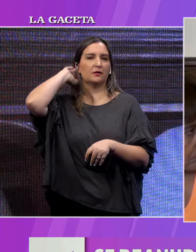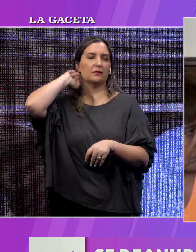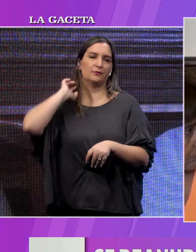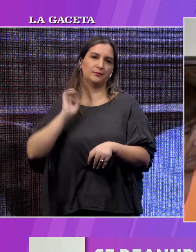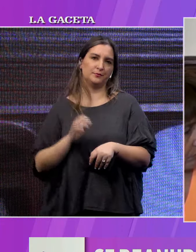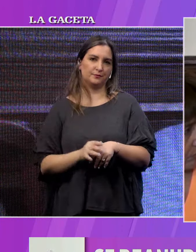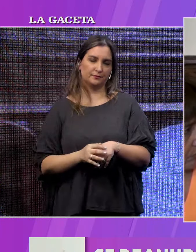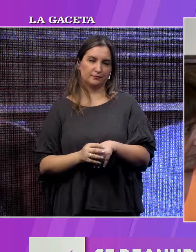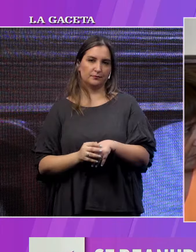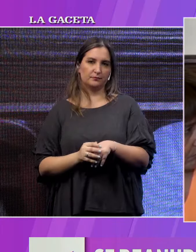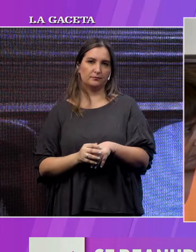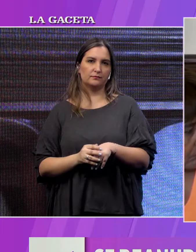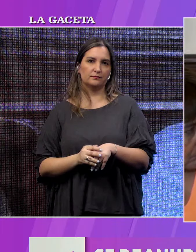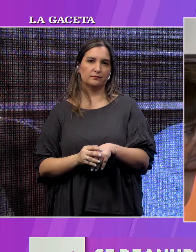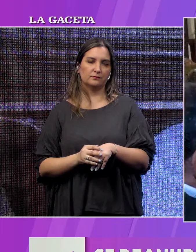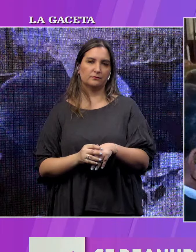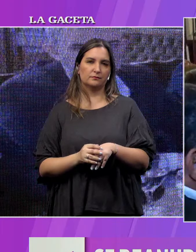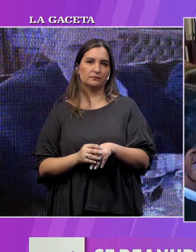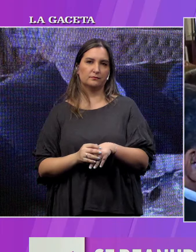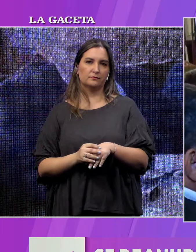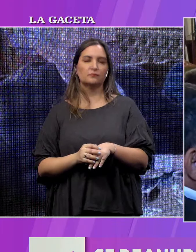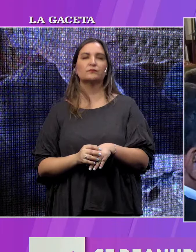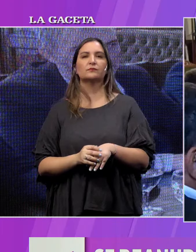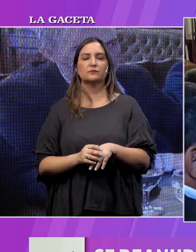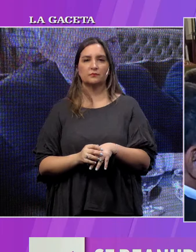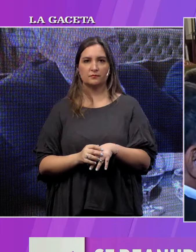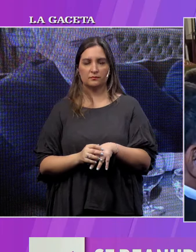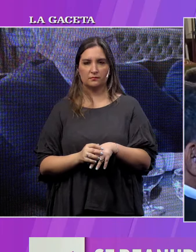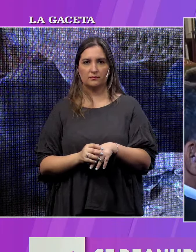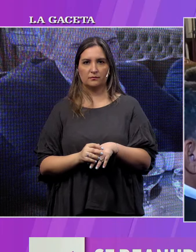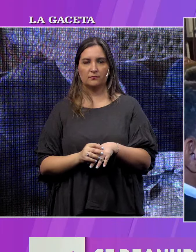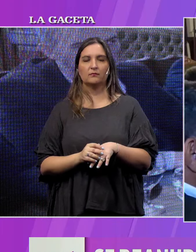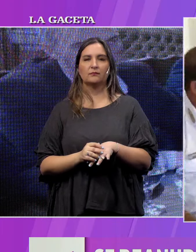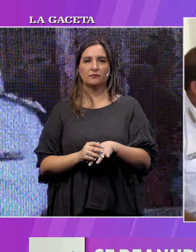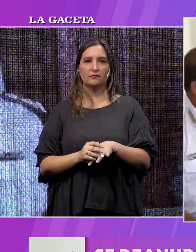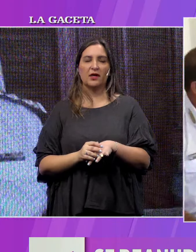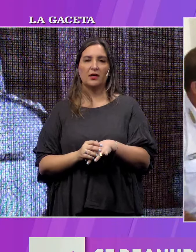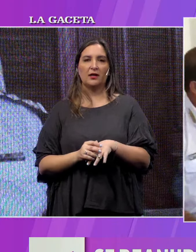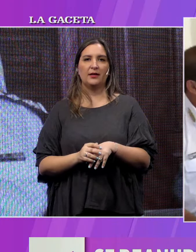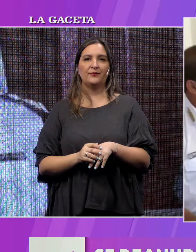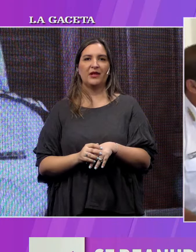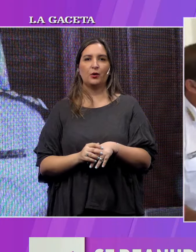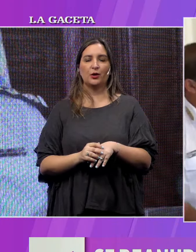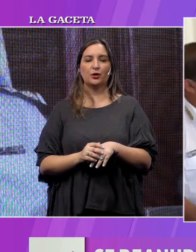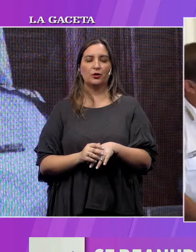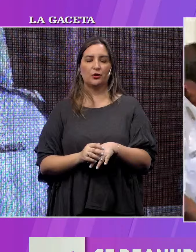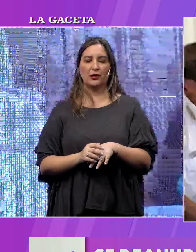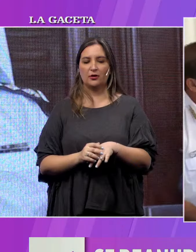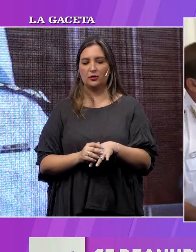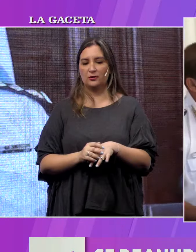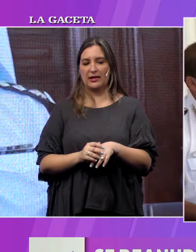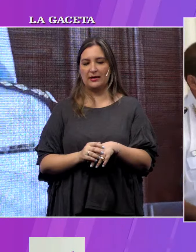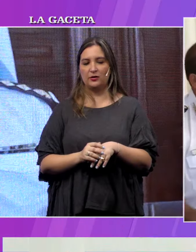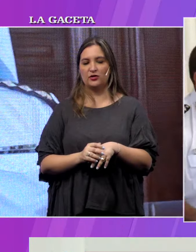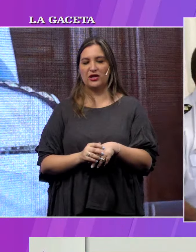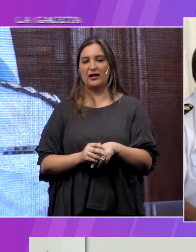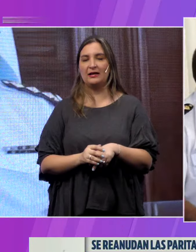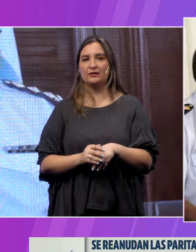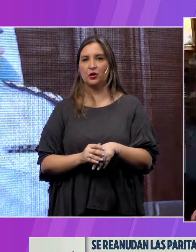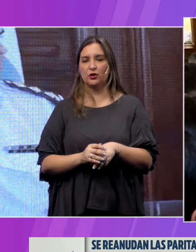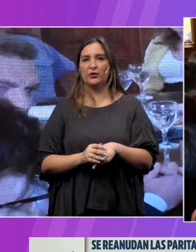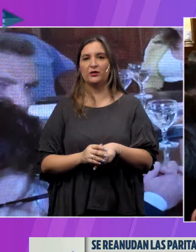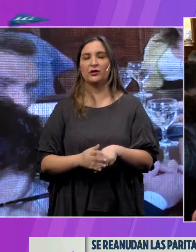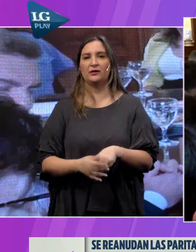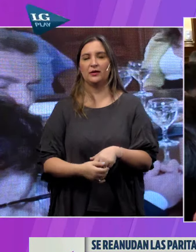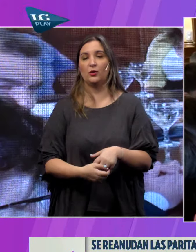son municipios y comunas, de Unión de Gremio Estatal, y mañana con Salud. De acuerdo con lo que ha ido